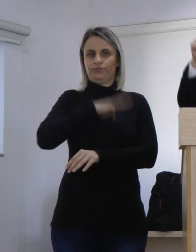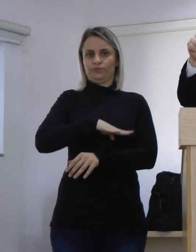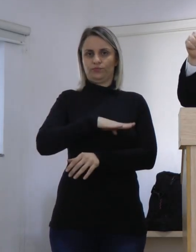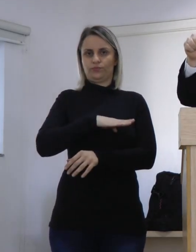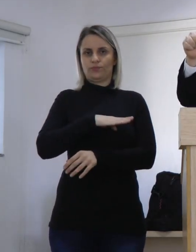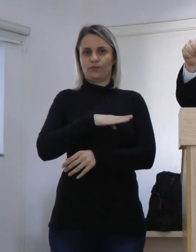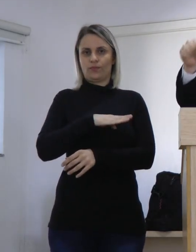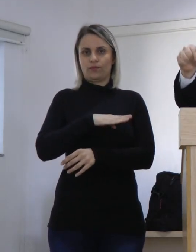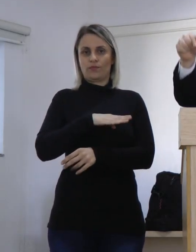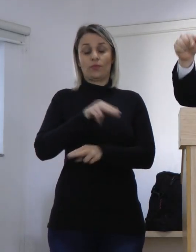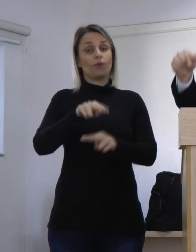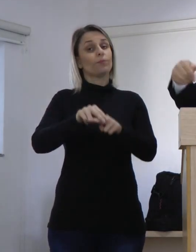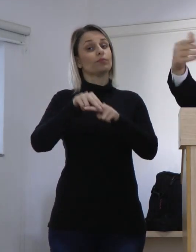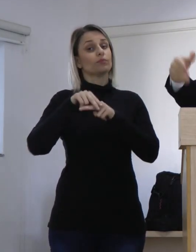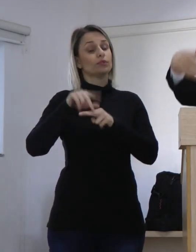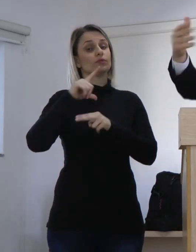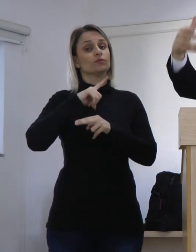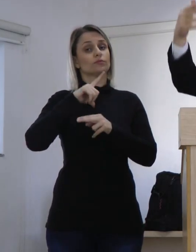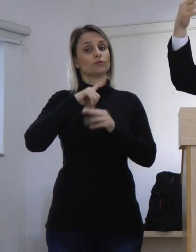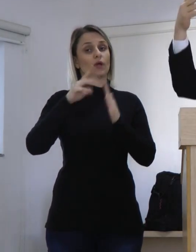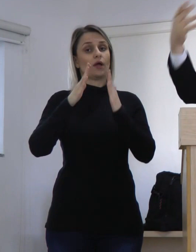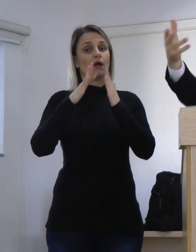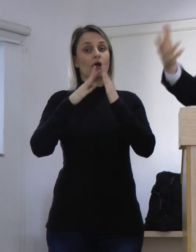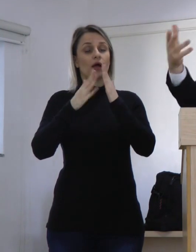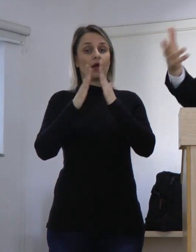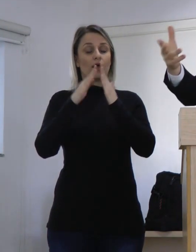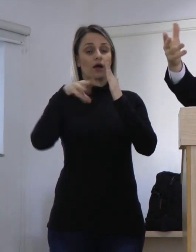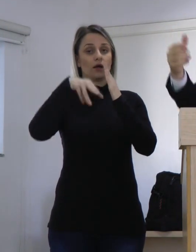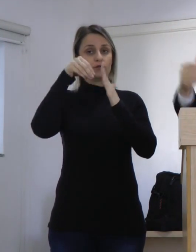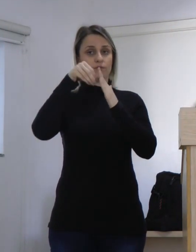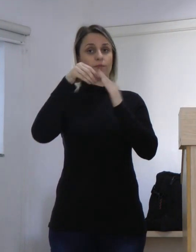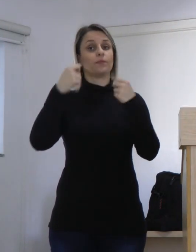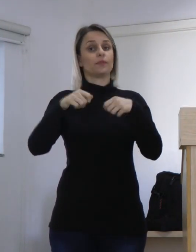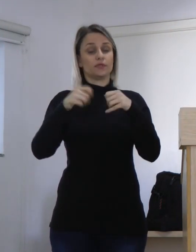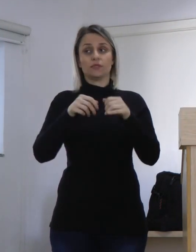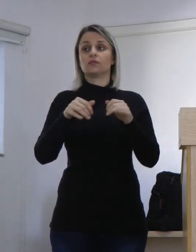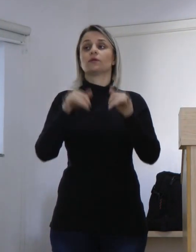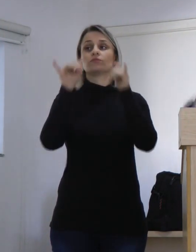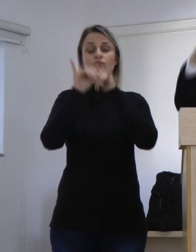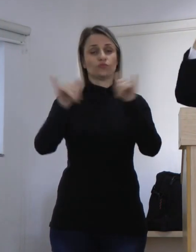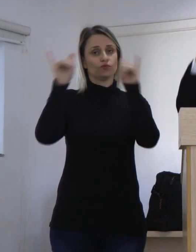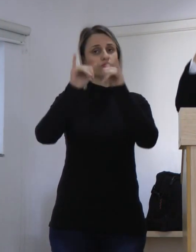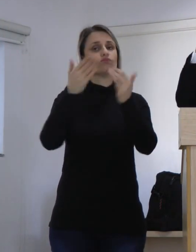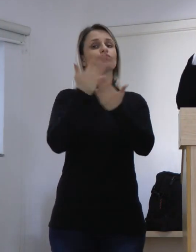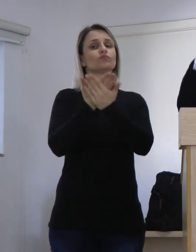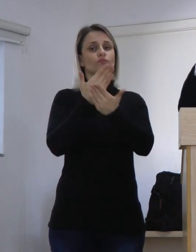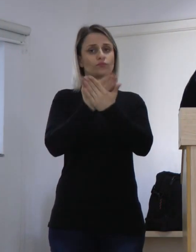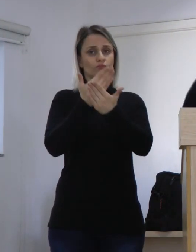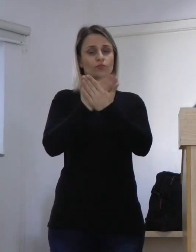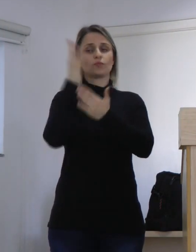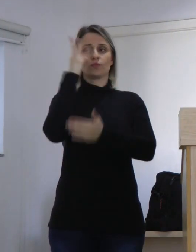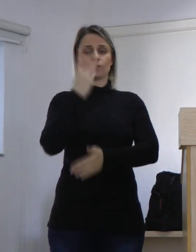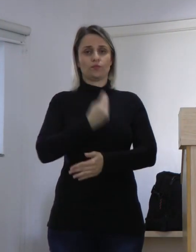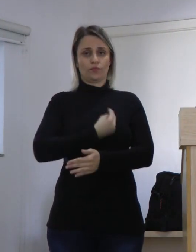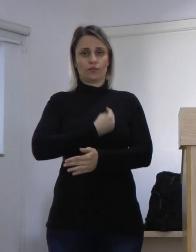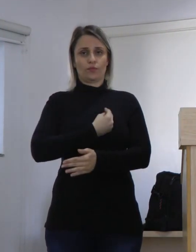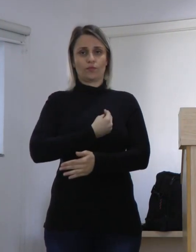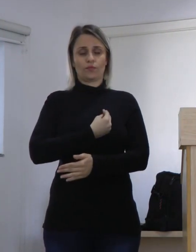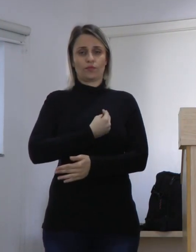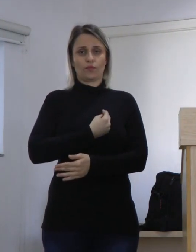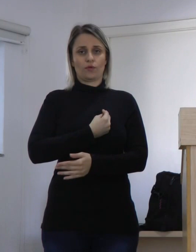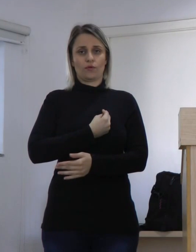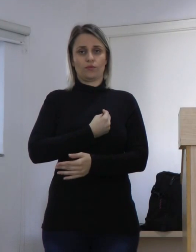E por isso as casas espíritas todas devem oferecer o estudo da doutrina. Como o próprio codificador